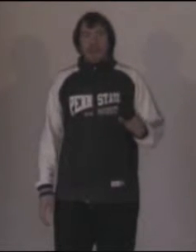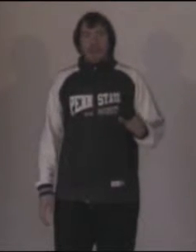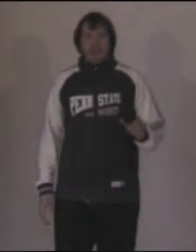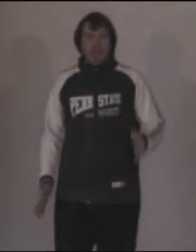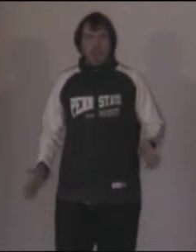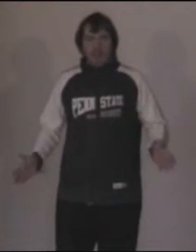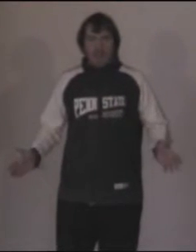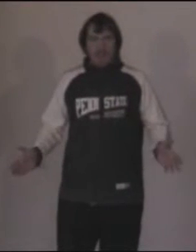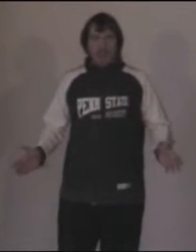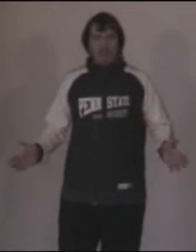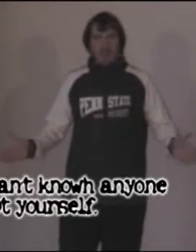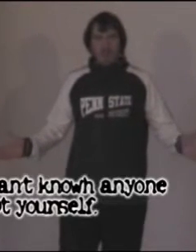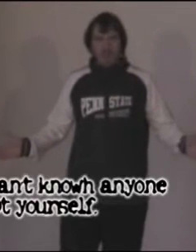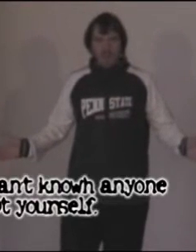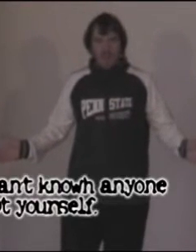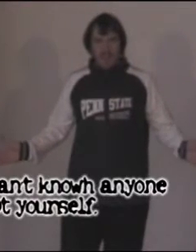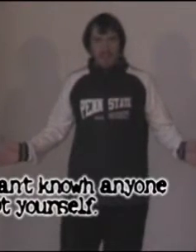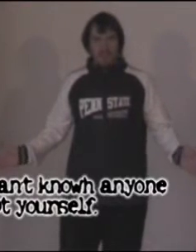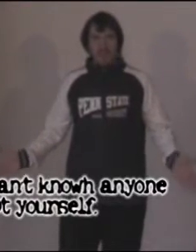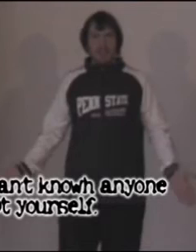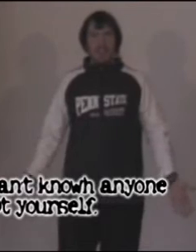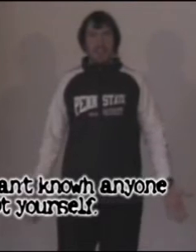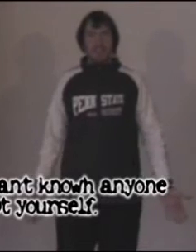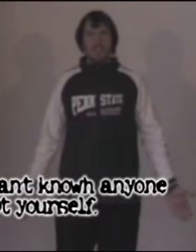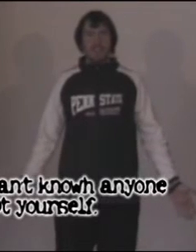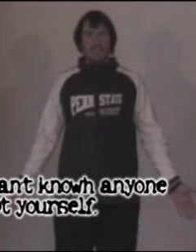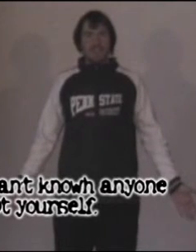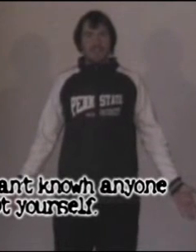In poche parole, non si può più conoscere nessuno tranne se stessi.